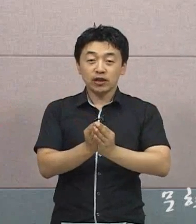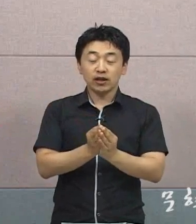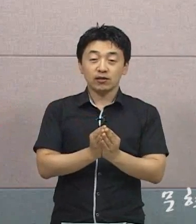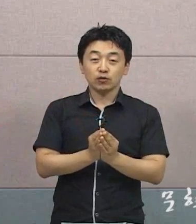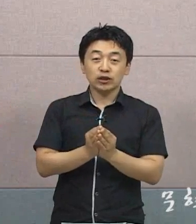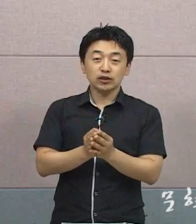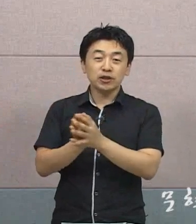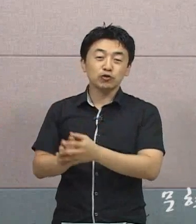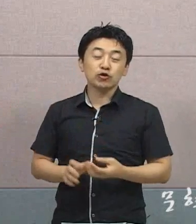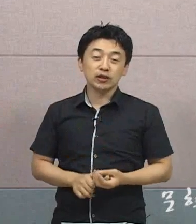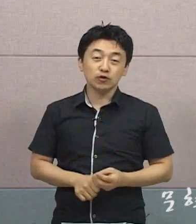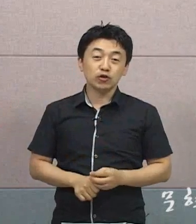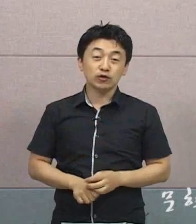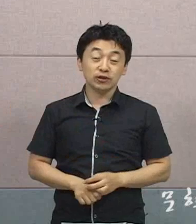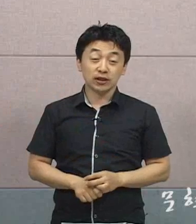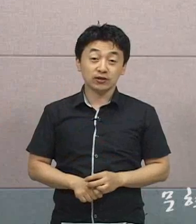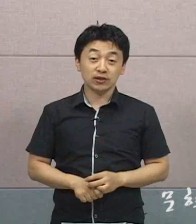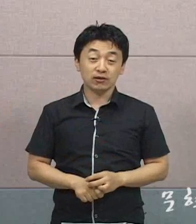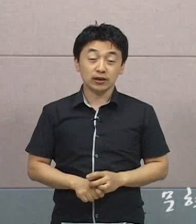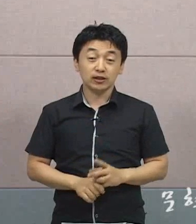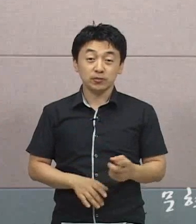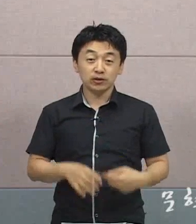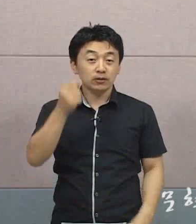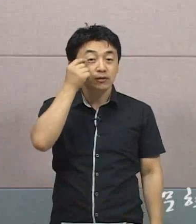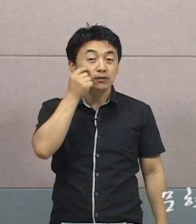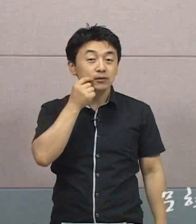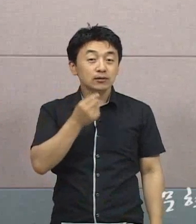때 우리가 의미가 유추할 수 있는 단어들이에요. 예를 들면요.